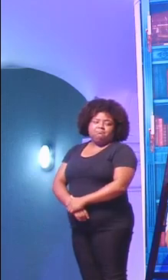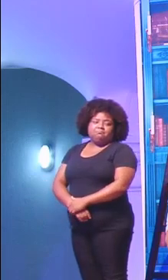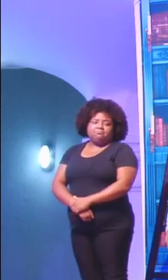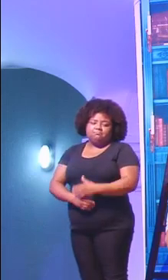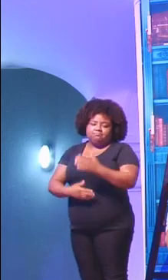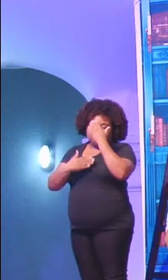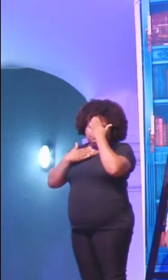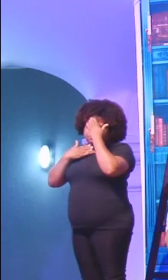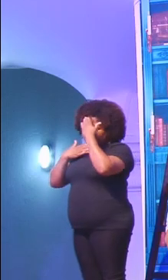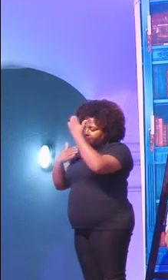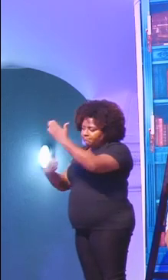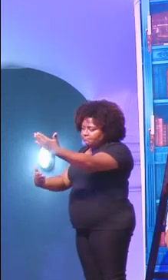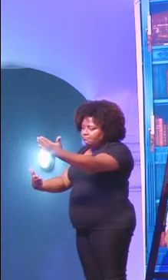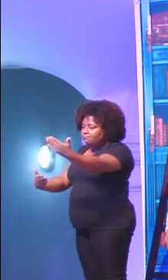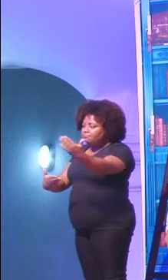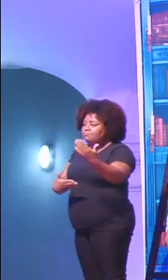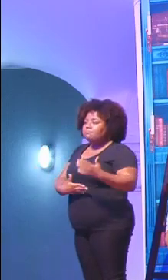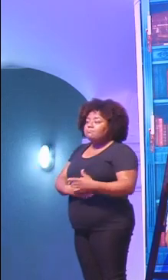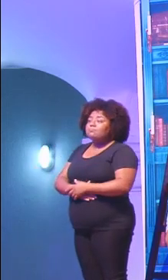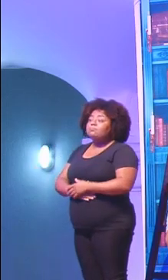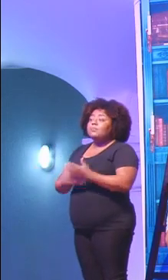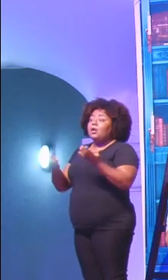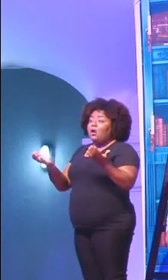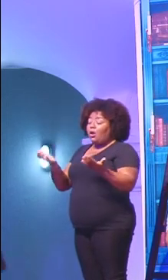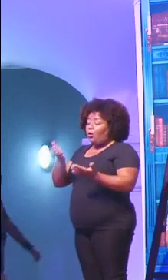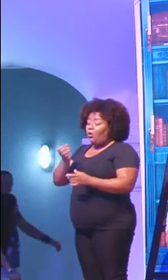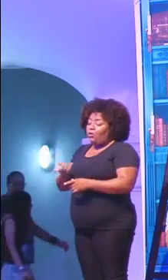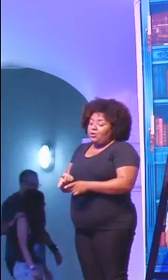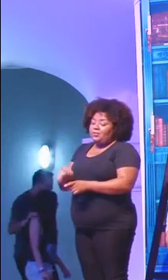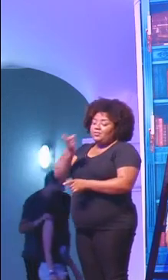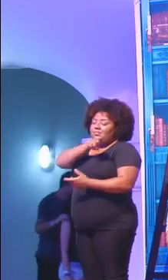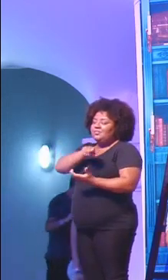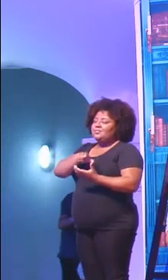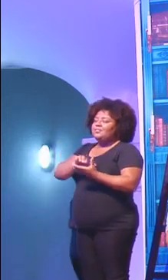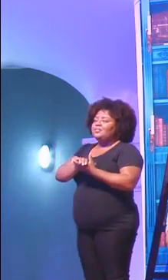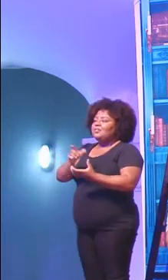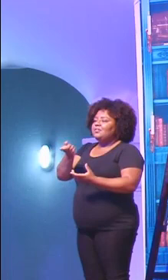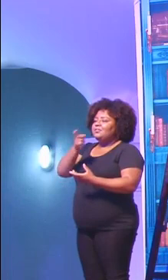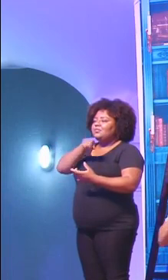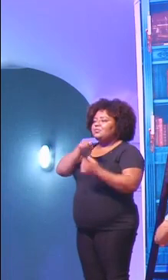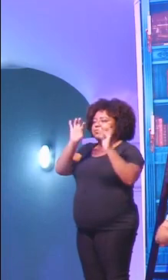muito obrigado a todos pela oportunidade. E agora passo para as considerações finais.